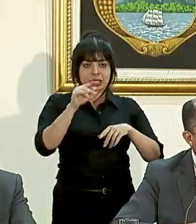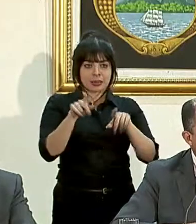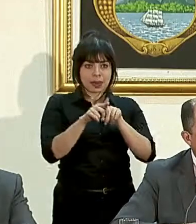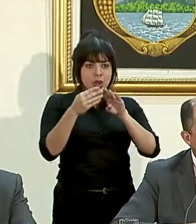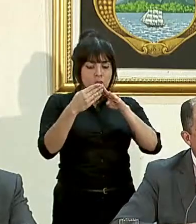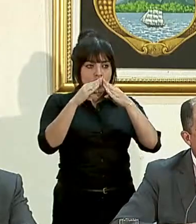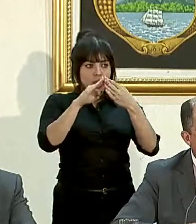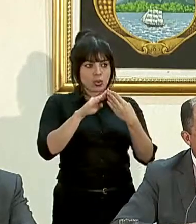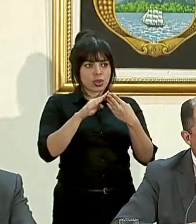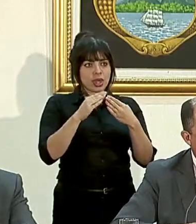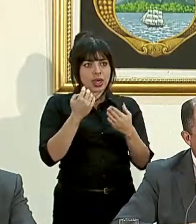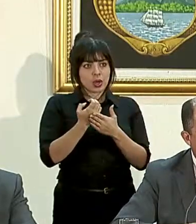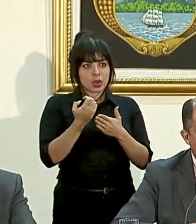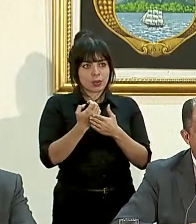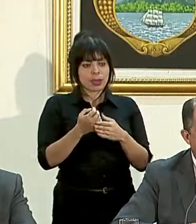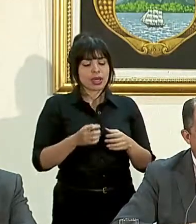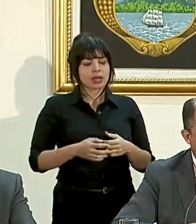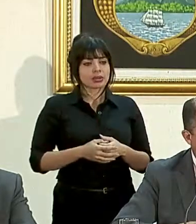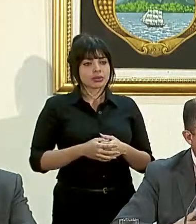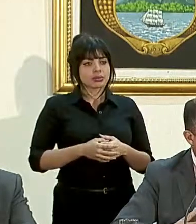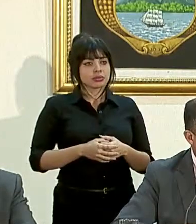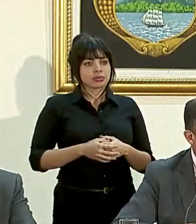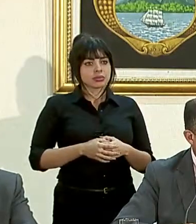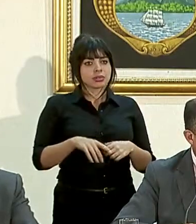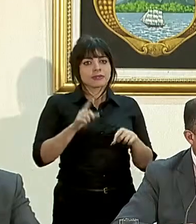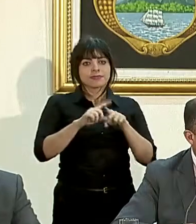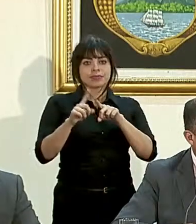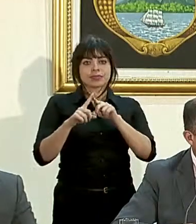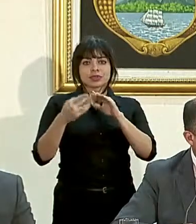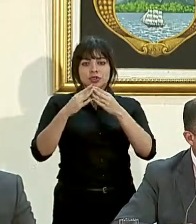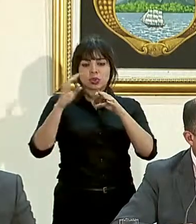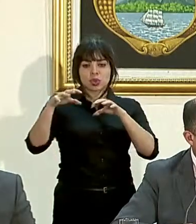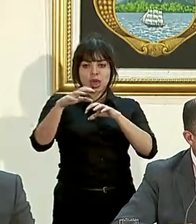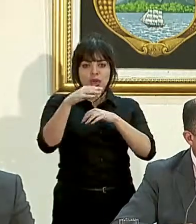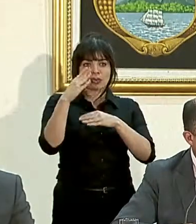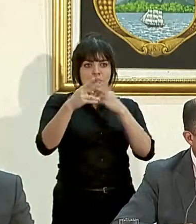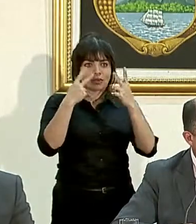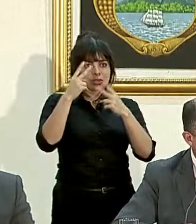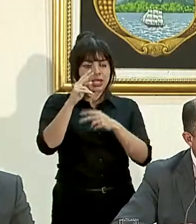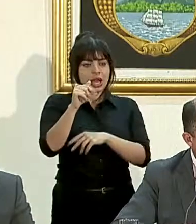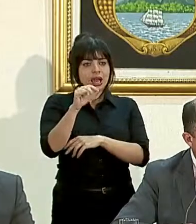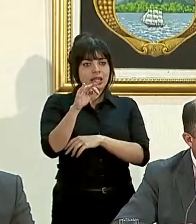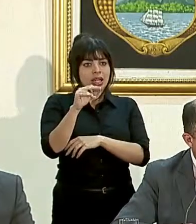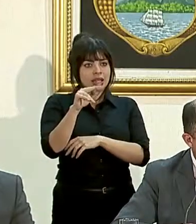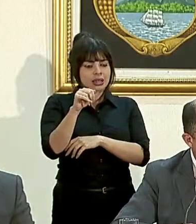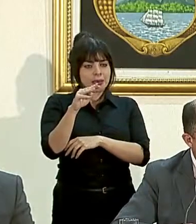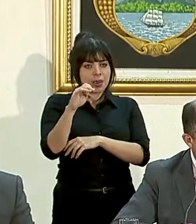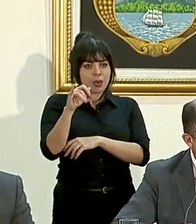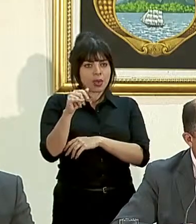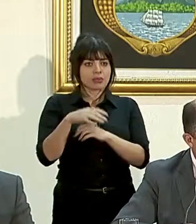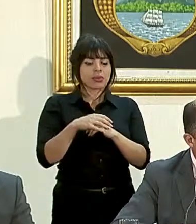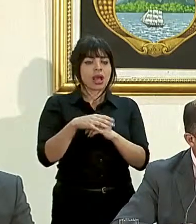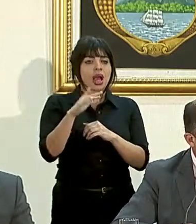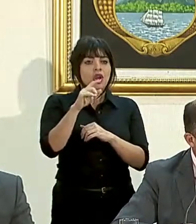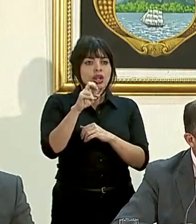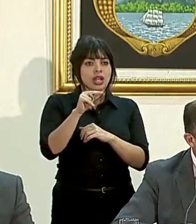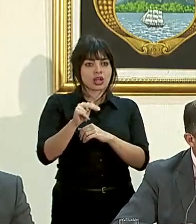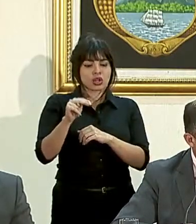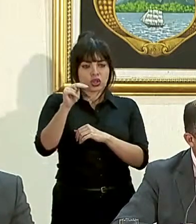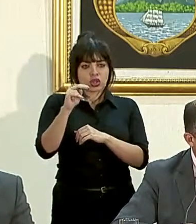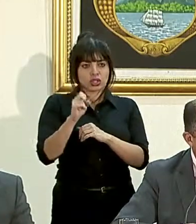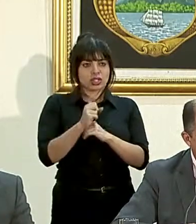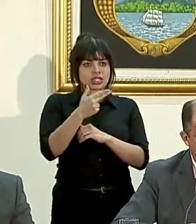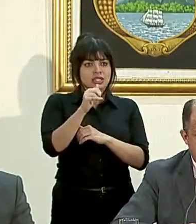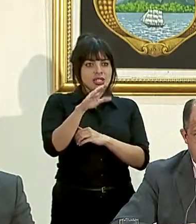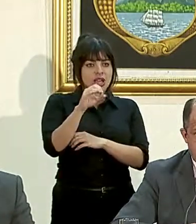comunidad económica en las diferentes ciudades que voy a visitar: Atlanta, Raleigh, en Carolina del Norte, Chicago,